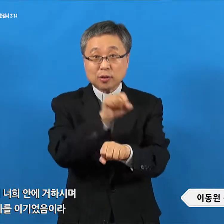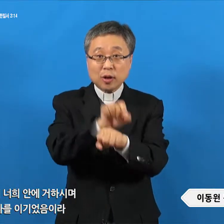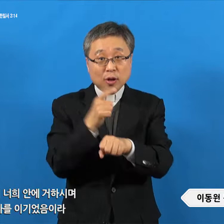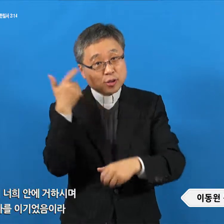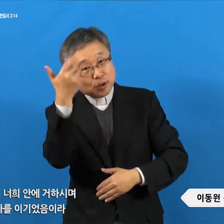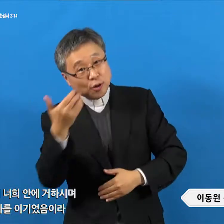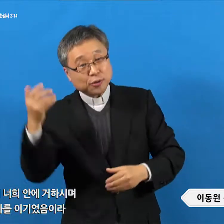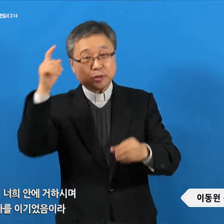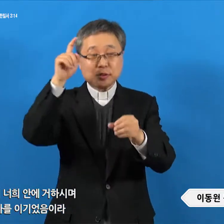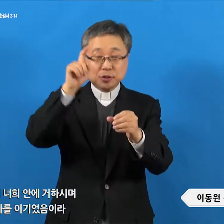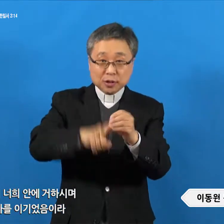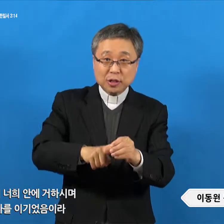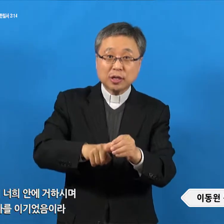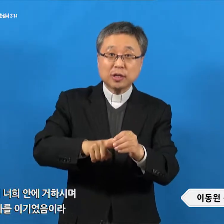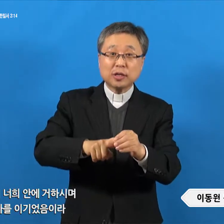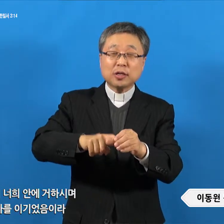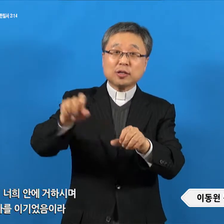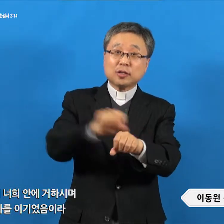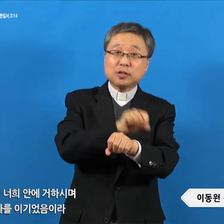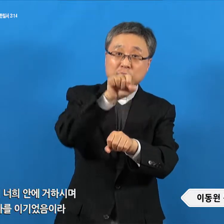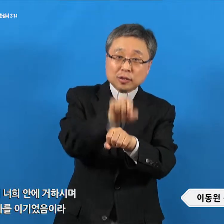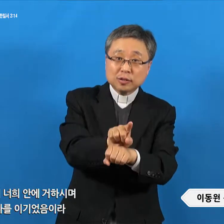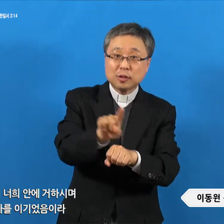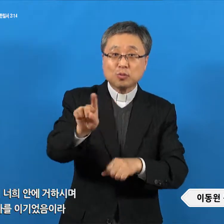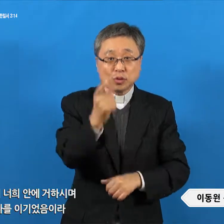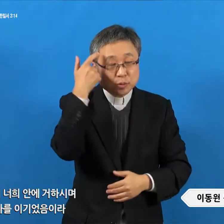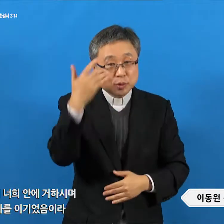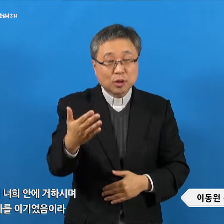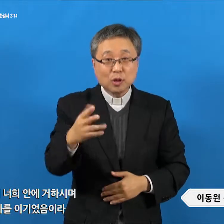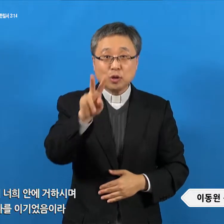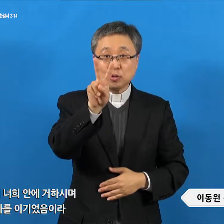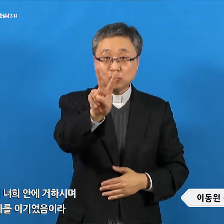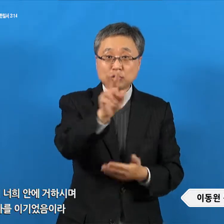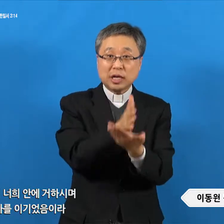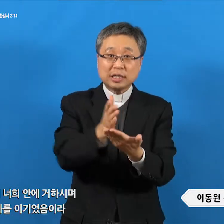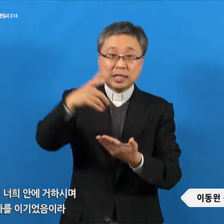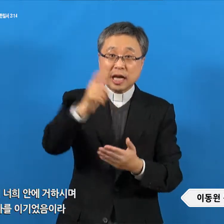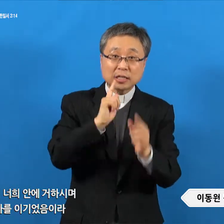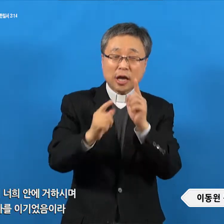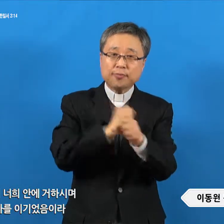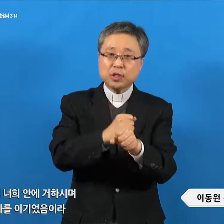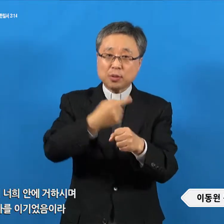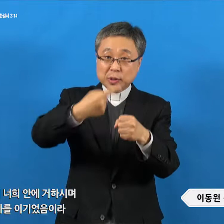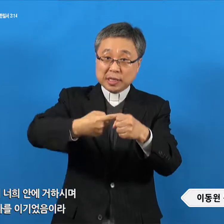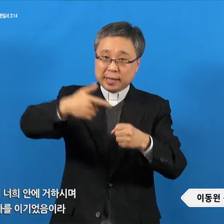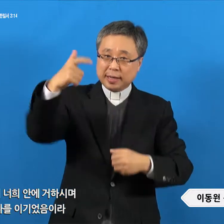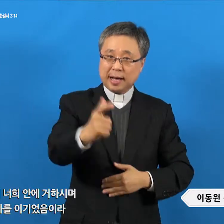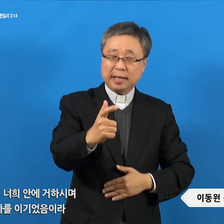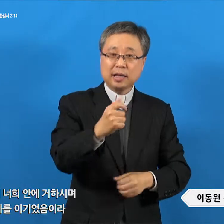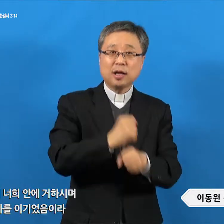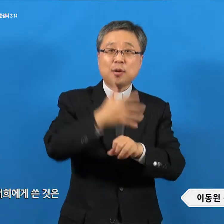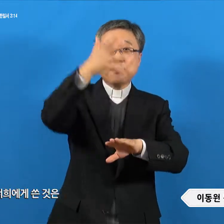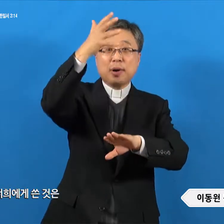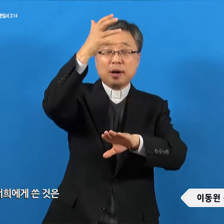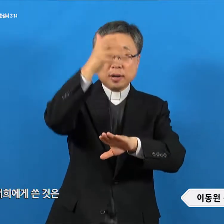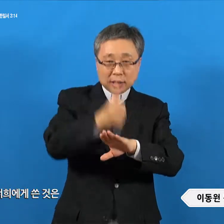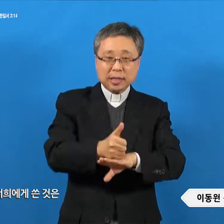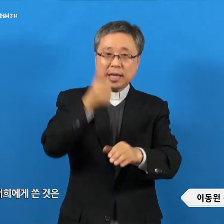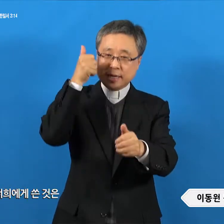영적 청년이에요. 영적 청년의 특성이 뭔가? 두 가지를 강조했어요. 강하다. 그다음에